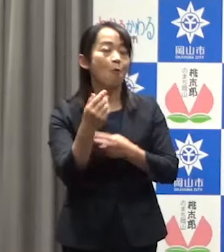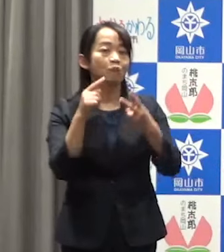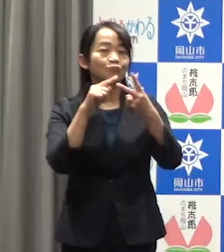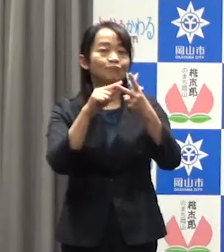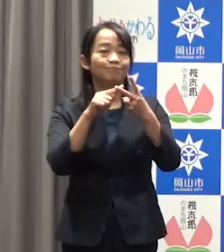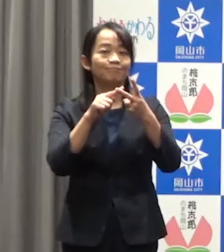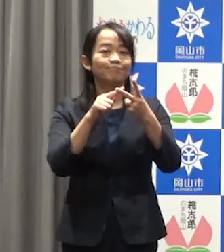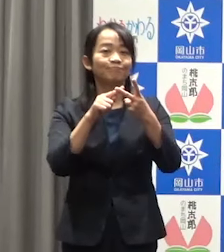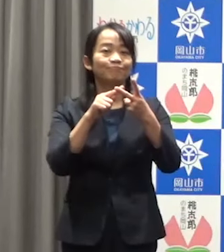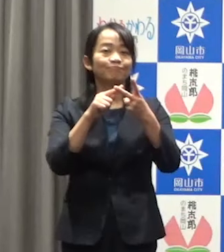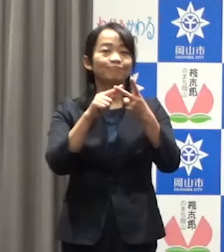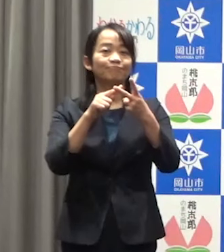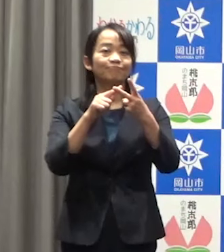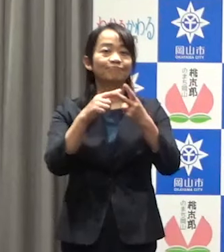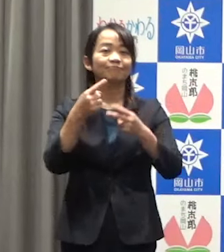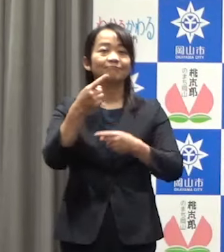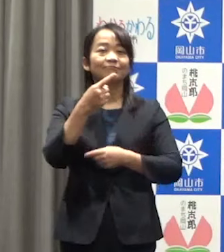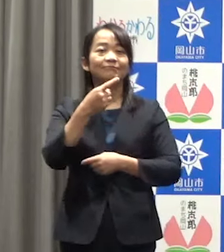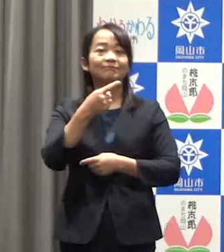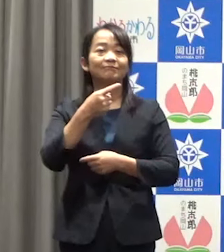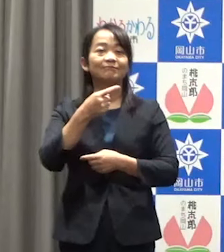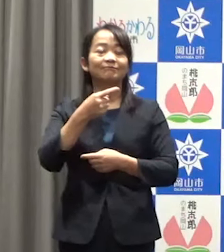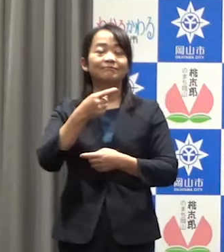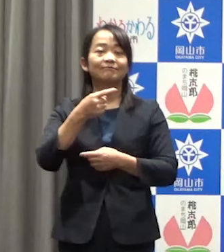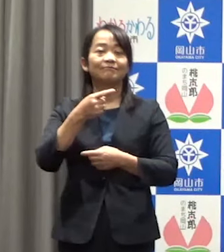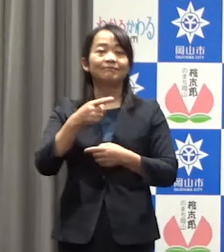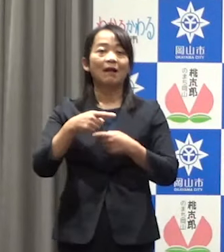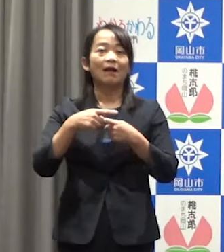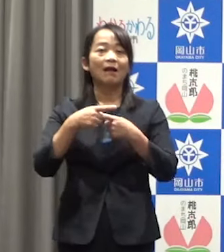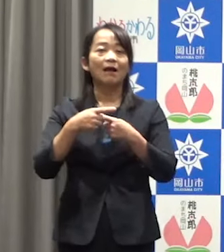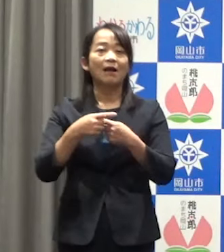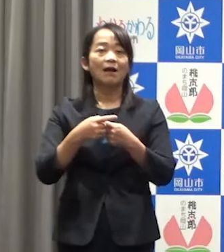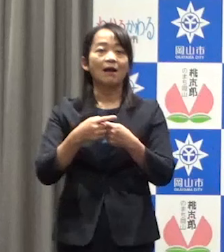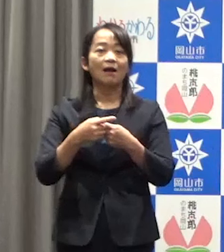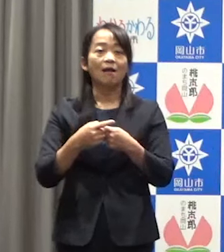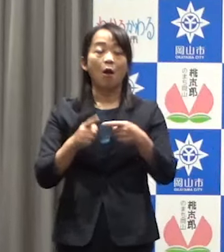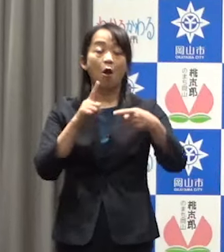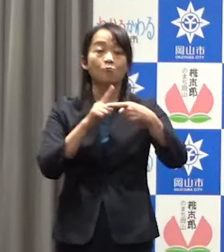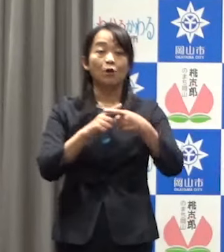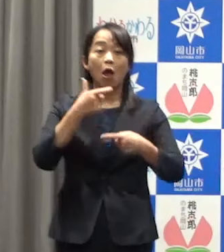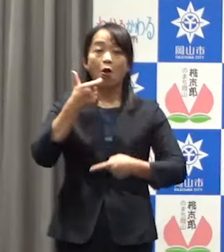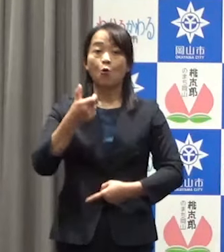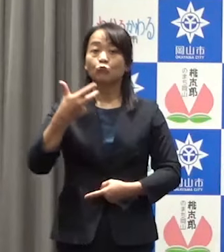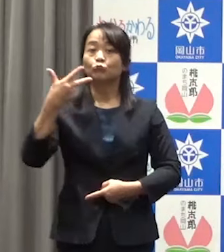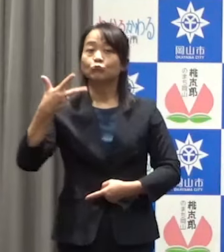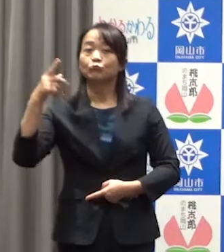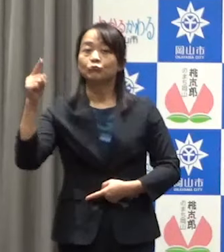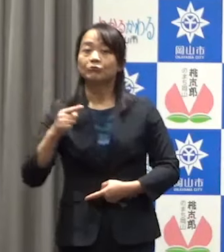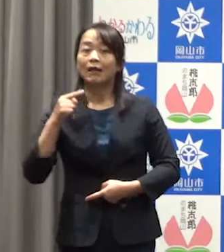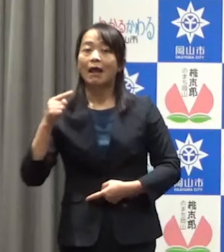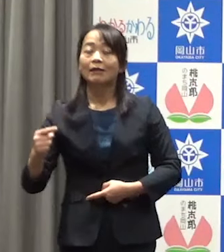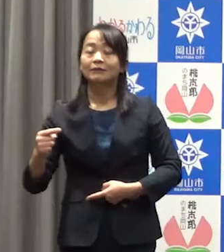入園児童数というのは前年を増えよりも67名増えているという状況の中で、